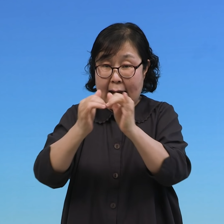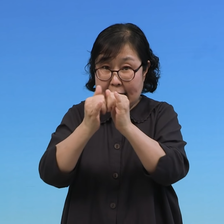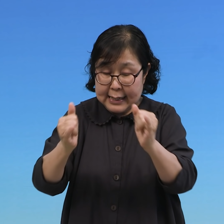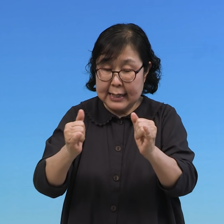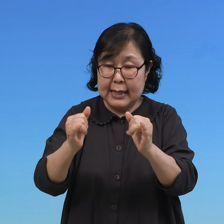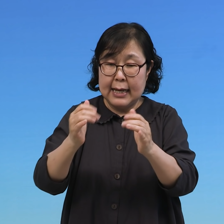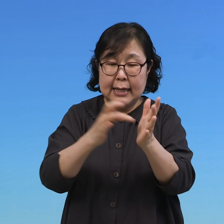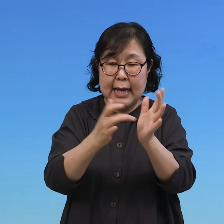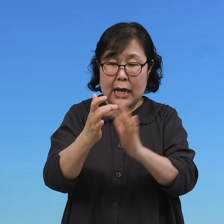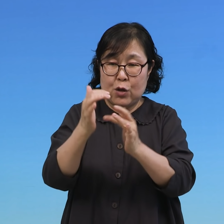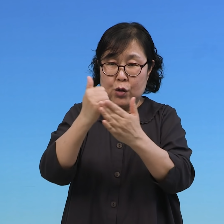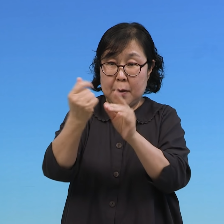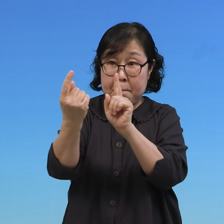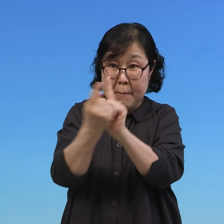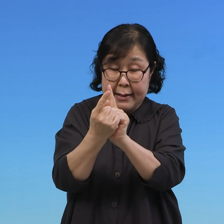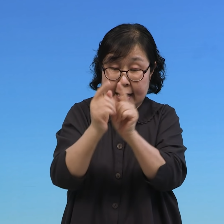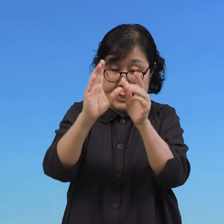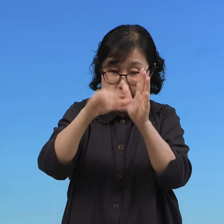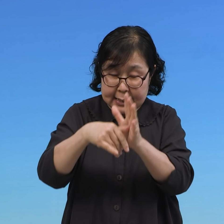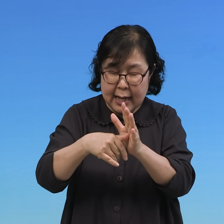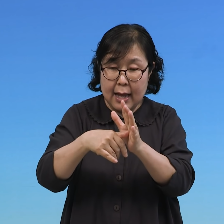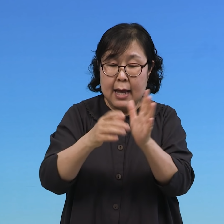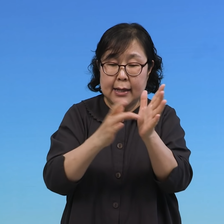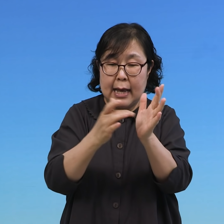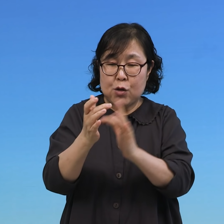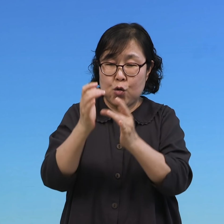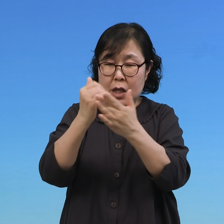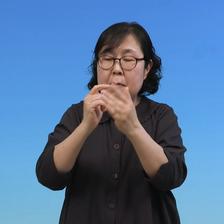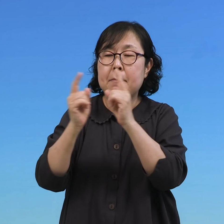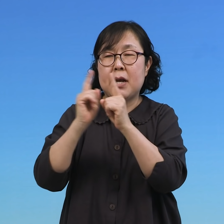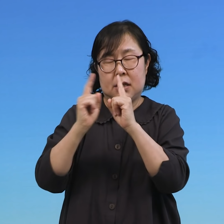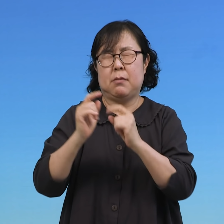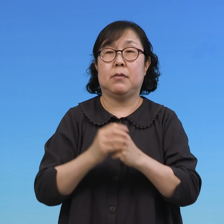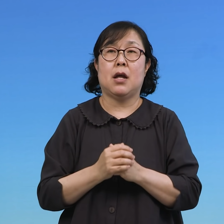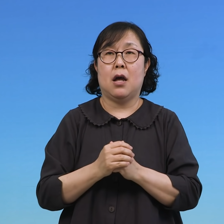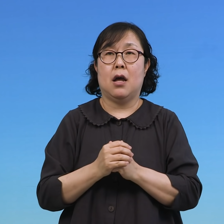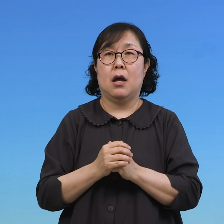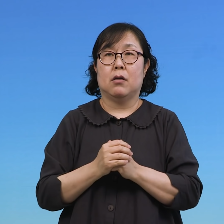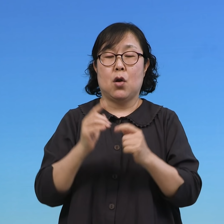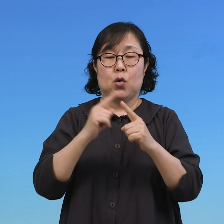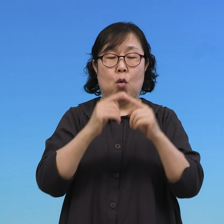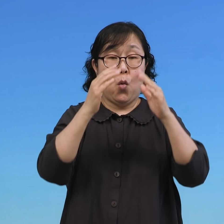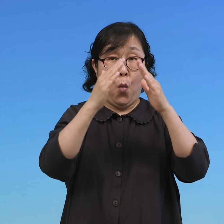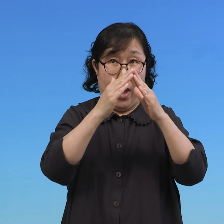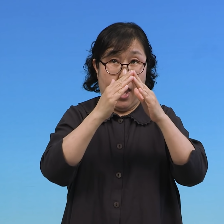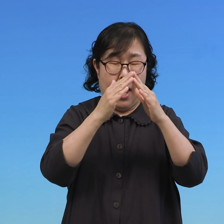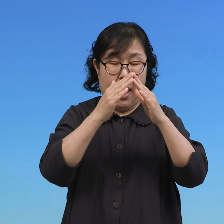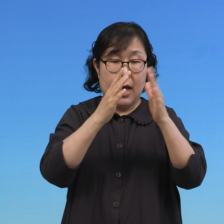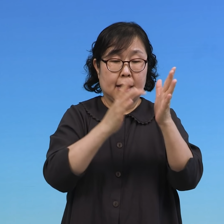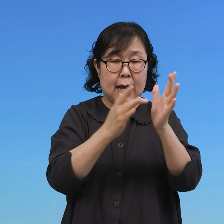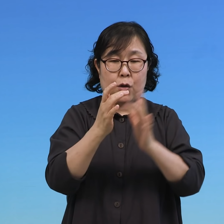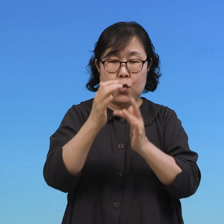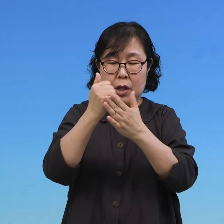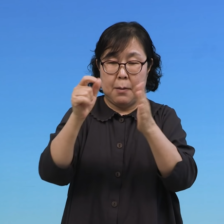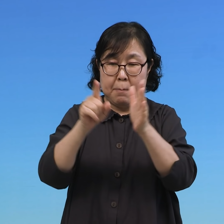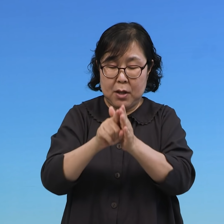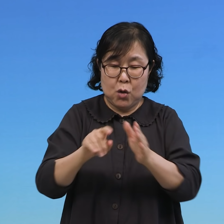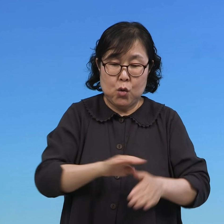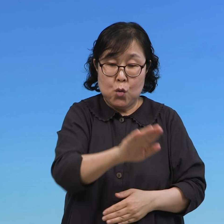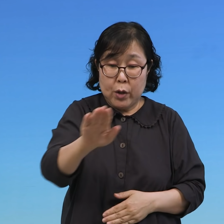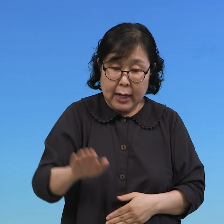주님이 하신 말씀이라는 게 저에게 많은 메시지를 줘요. 오늘 교회가 세상 사람들에게, 예수 믿는 우리가